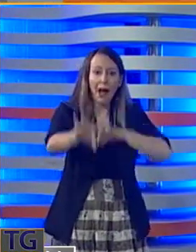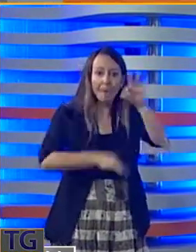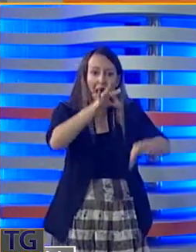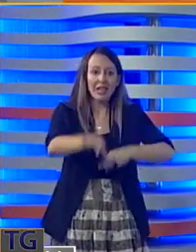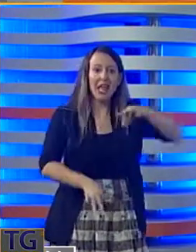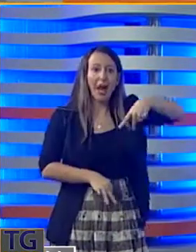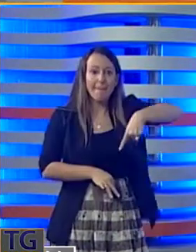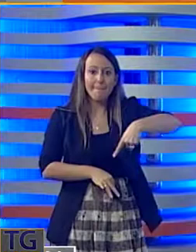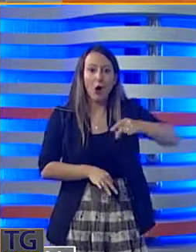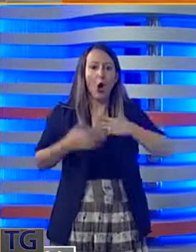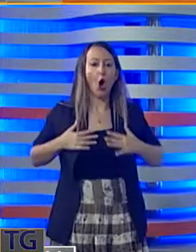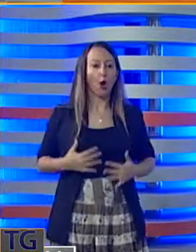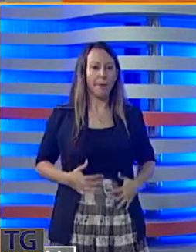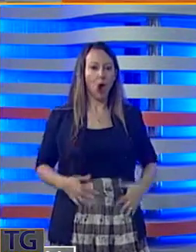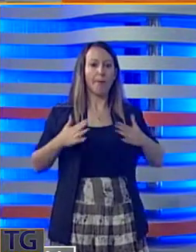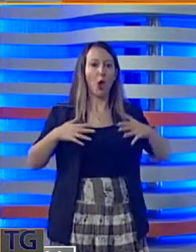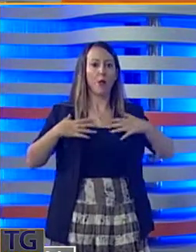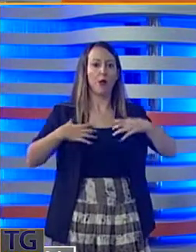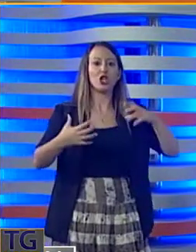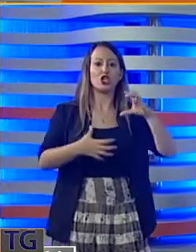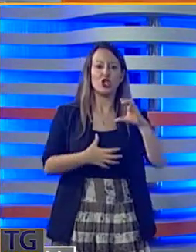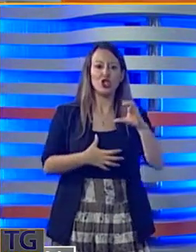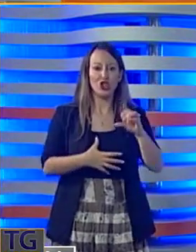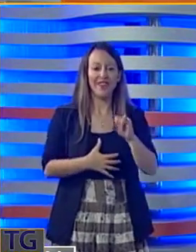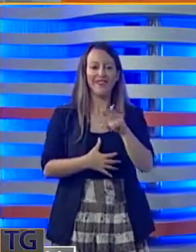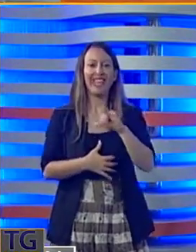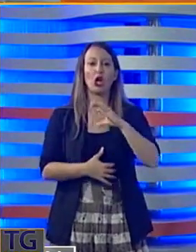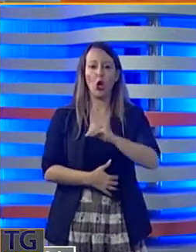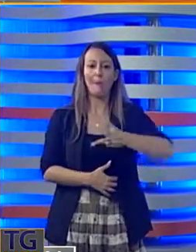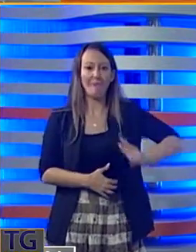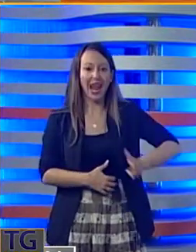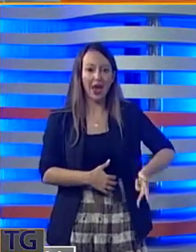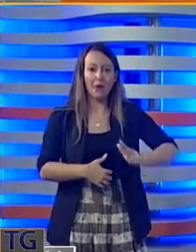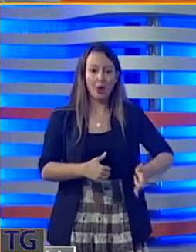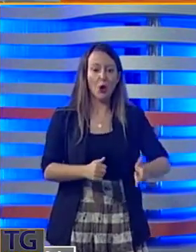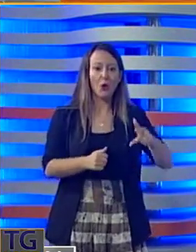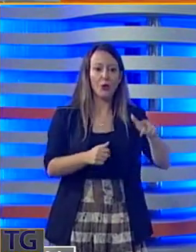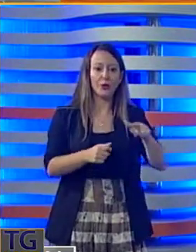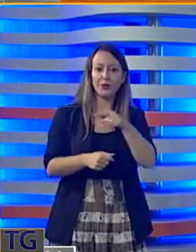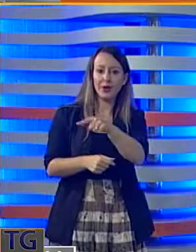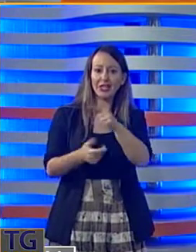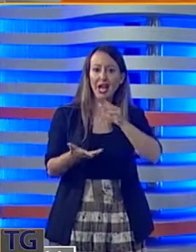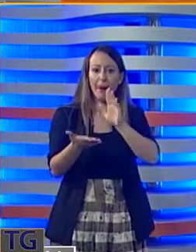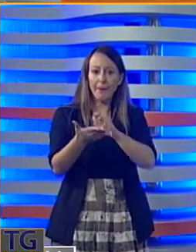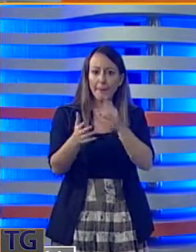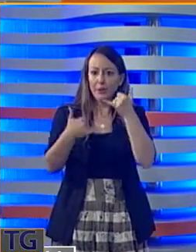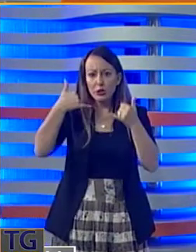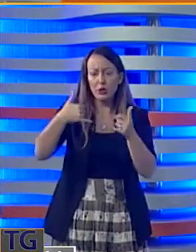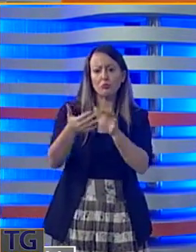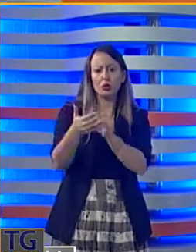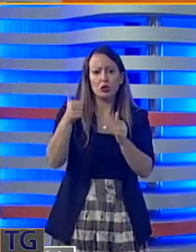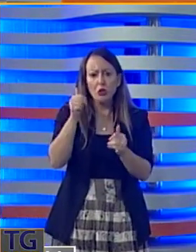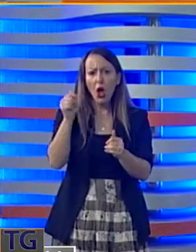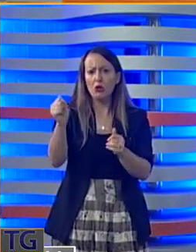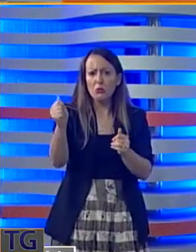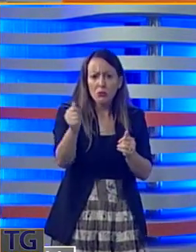di pneumologia del Civico di Palermo. Con lo smartphone avrebbe documentato l'assalto delle formiche in